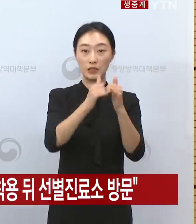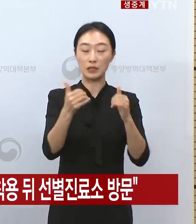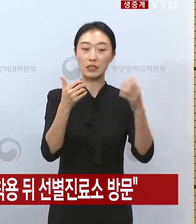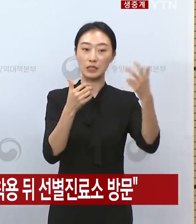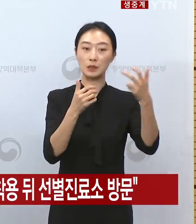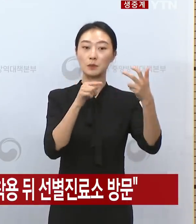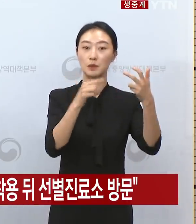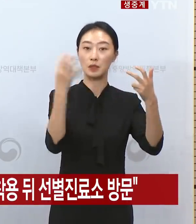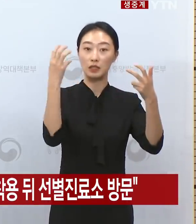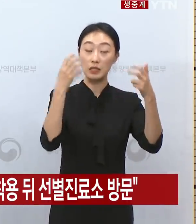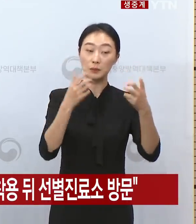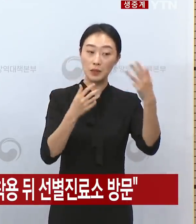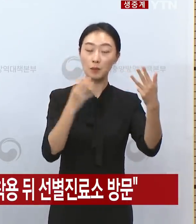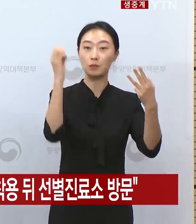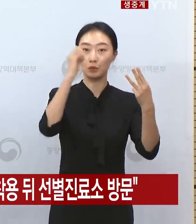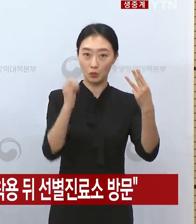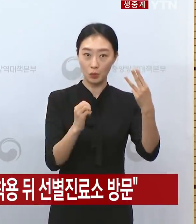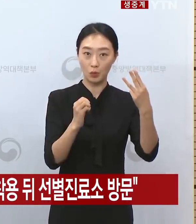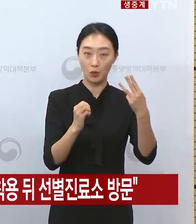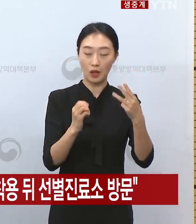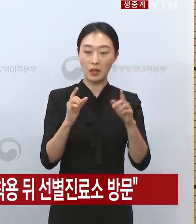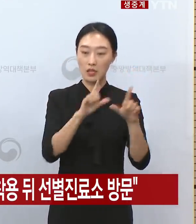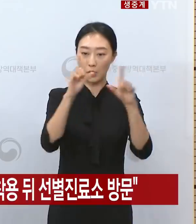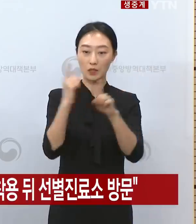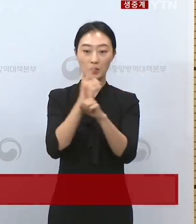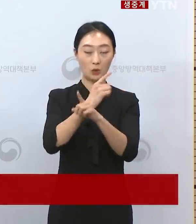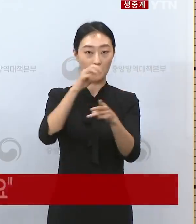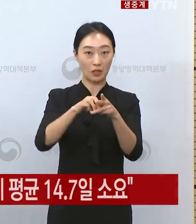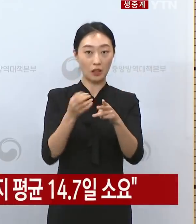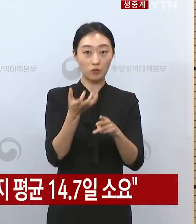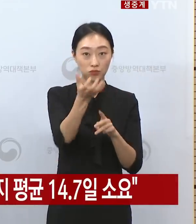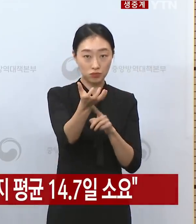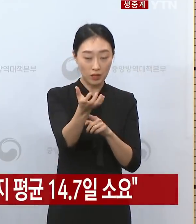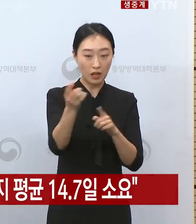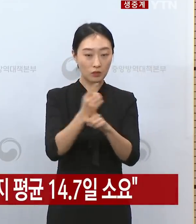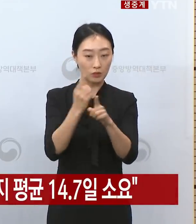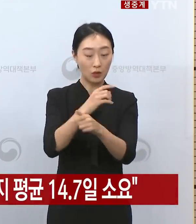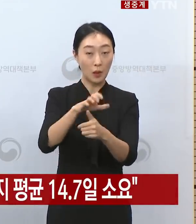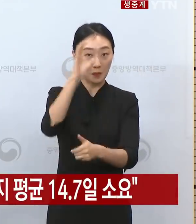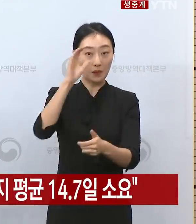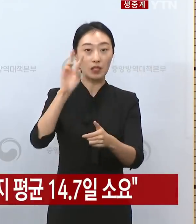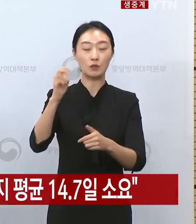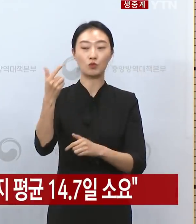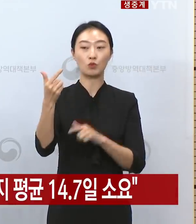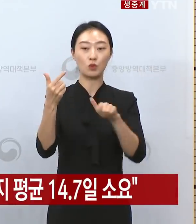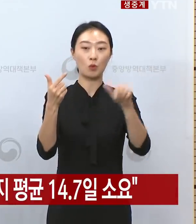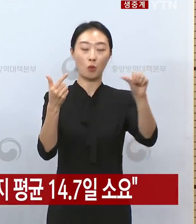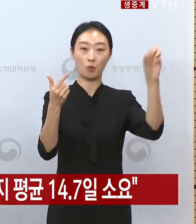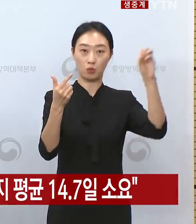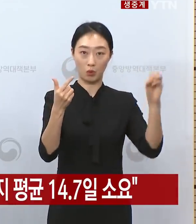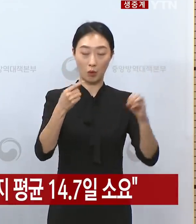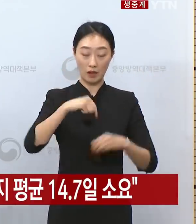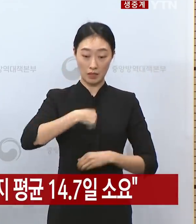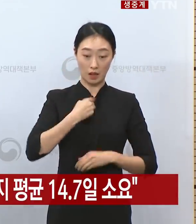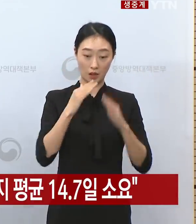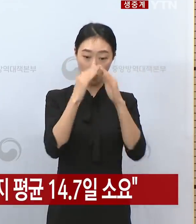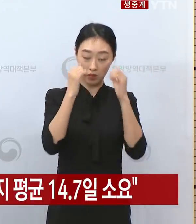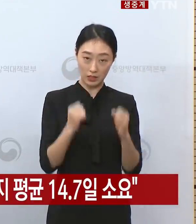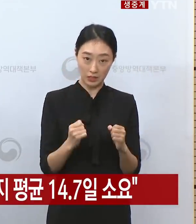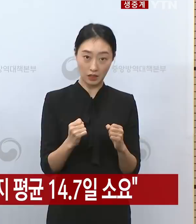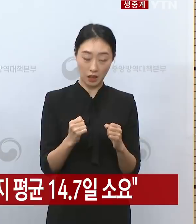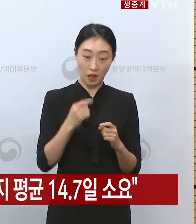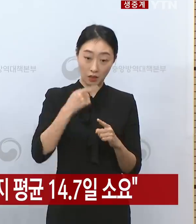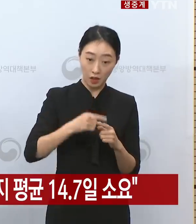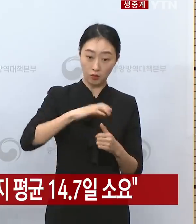73%, 생활치료센터 시설격리에서 해제되신 분이 26.5%, 자가격리 상태에서 해제되신